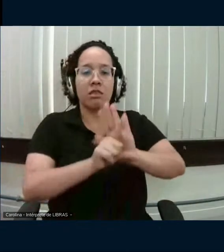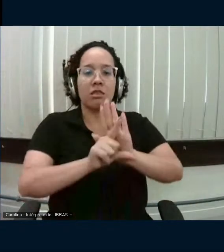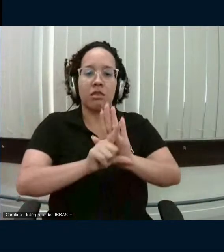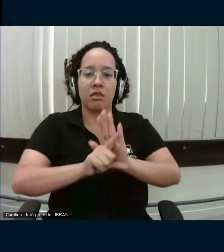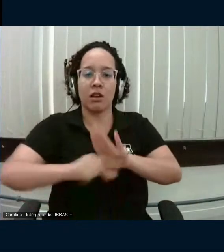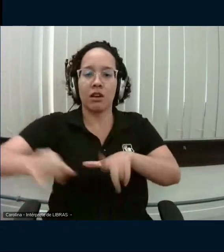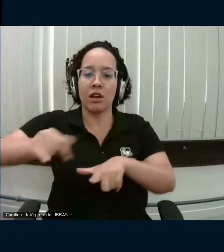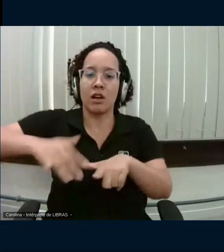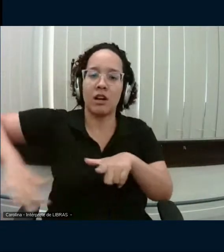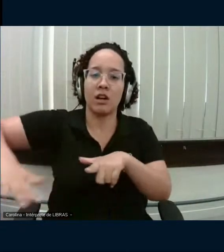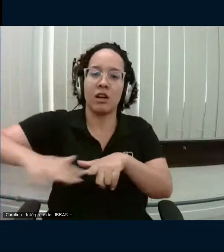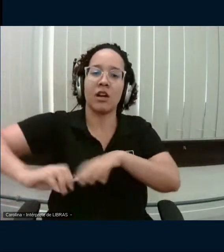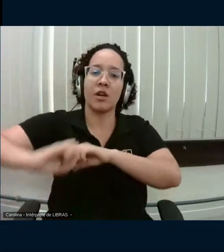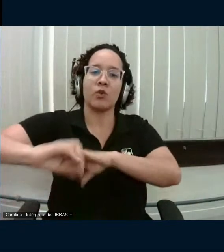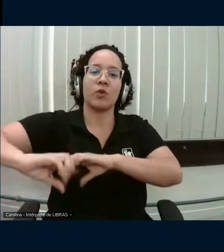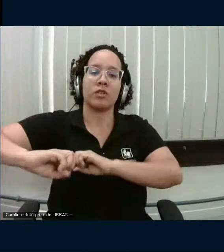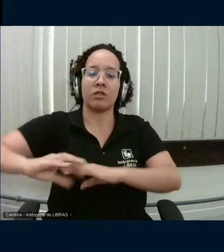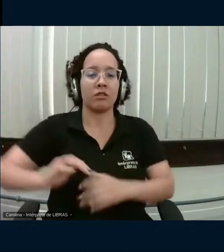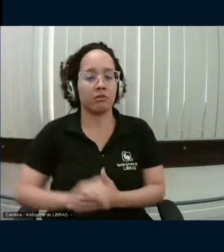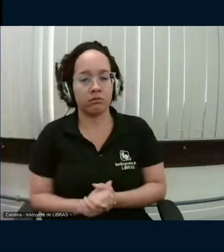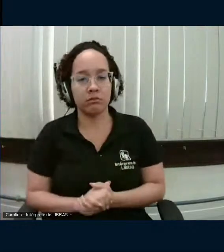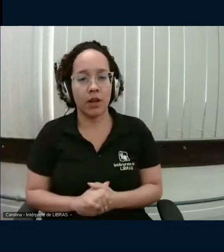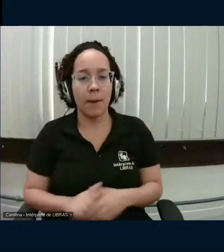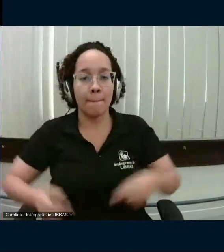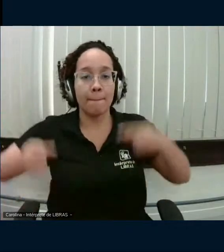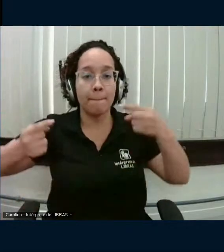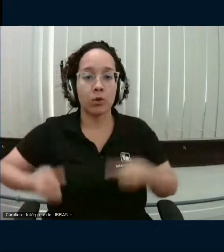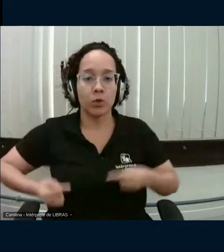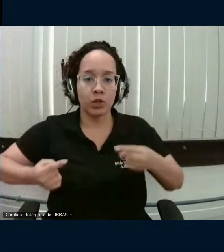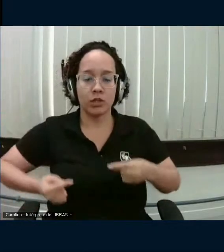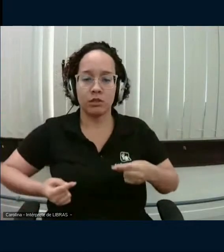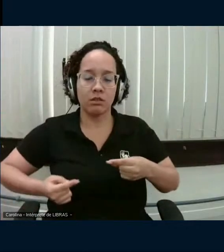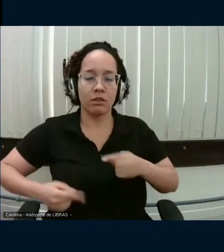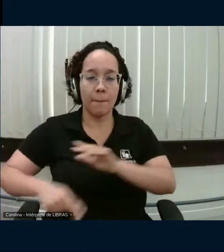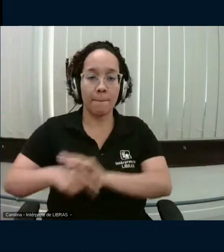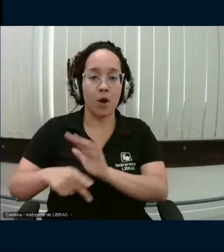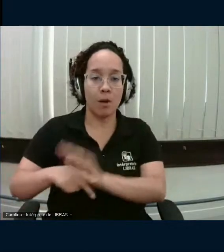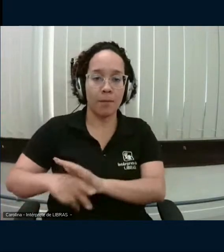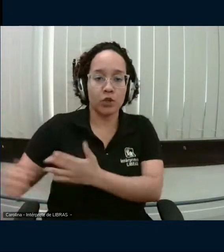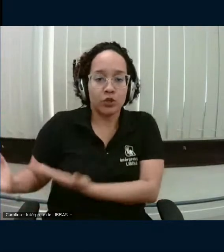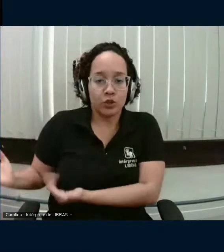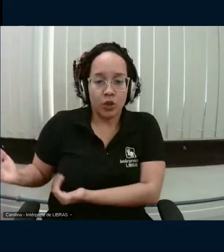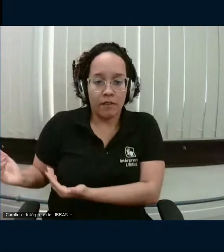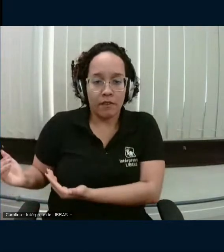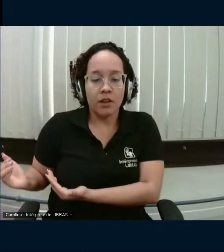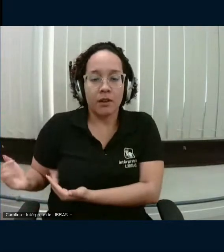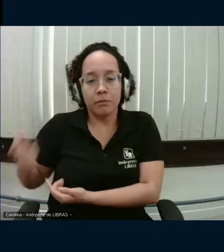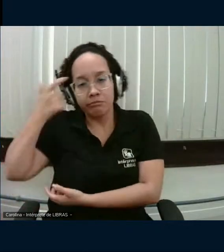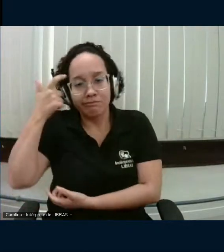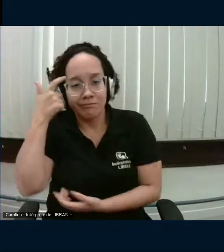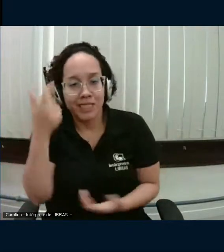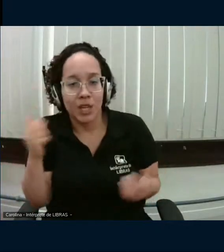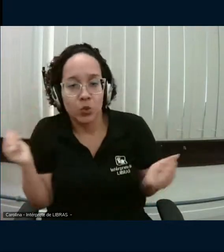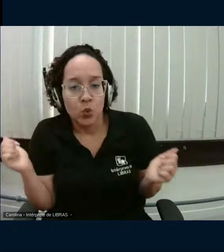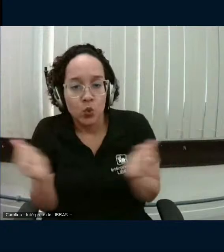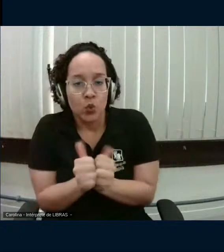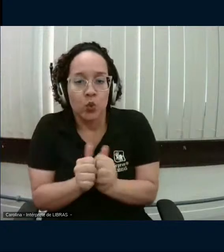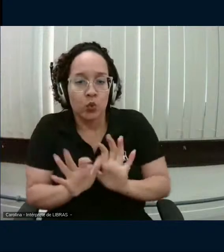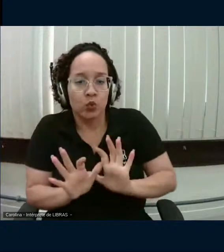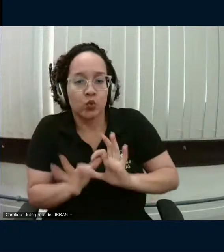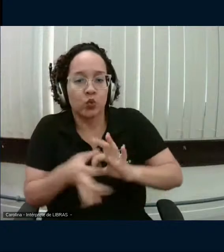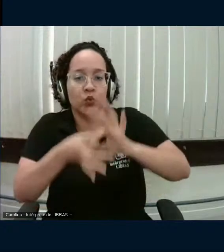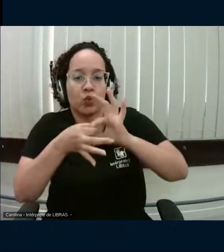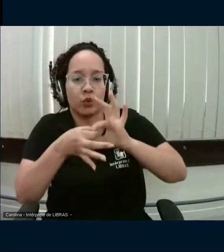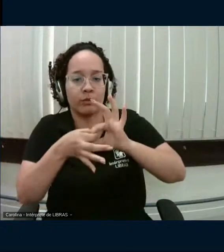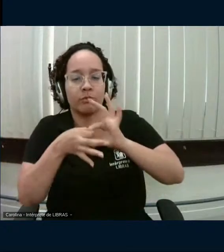política para os jovens, mas pensar uma política com os jovens, né? Então, nesse seminário, e uma parte do livro é